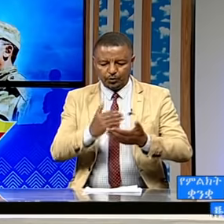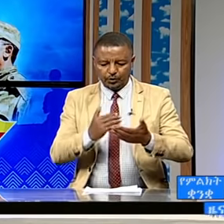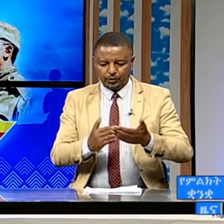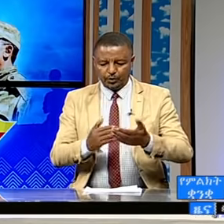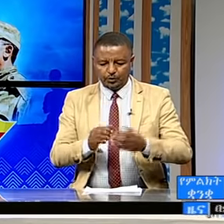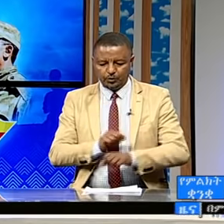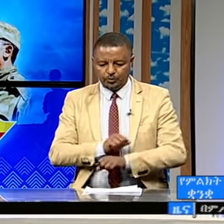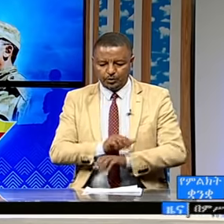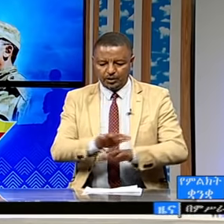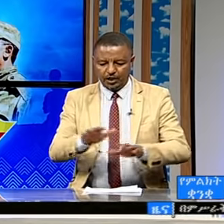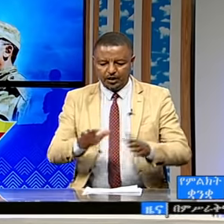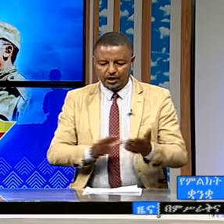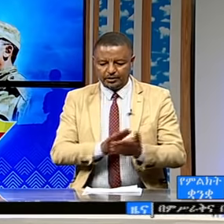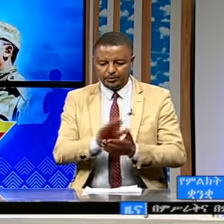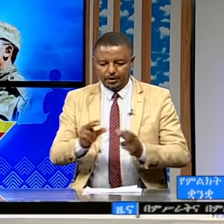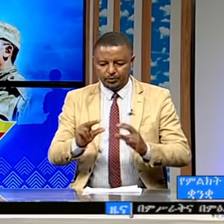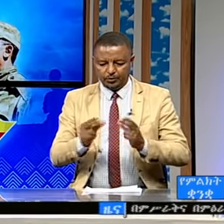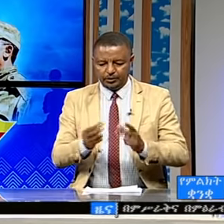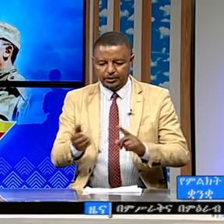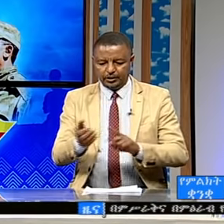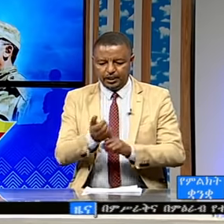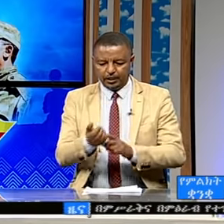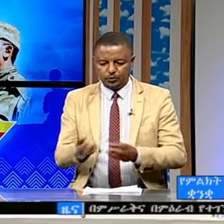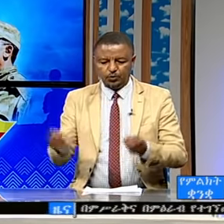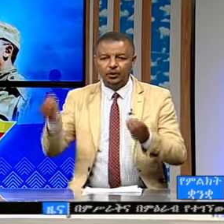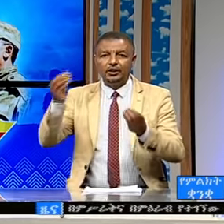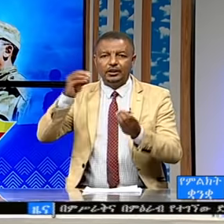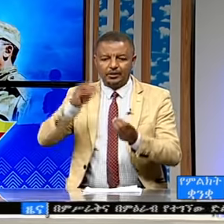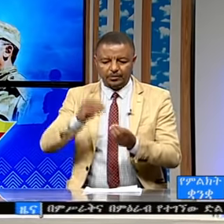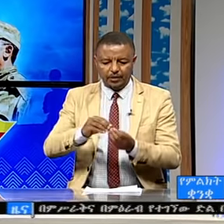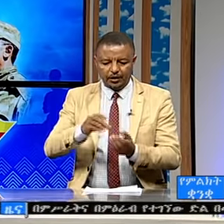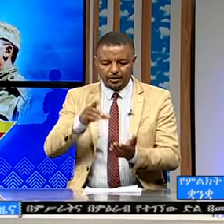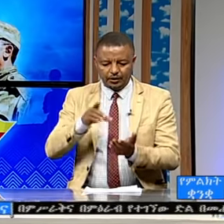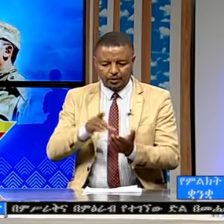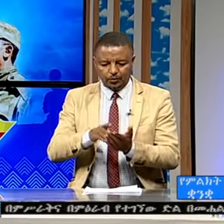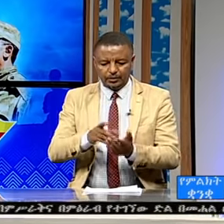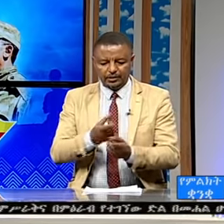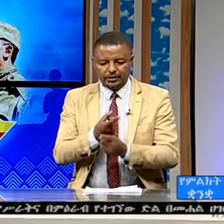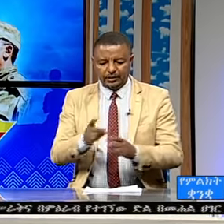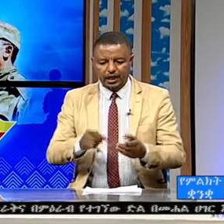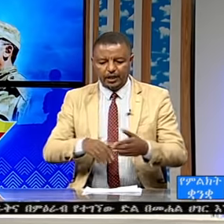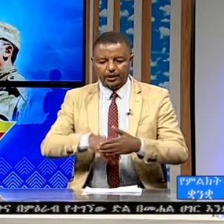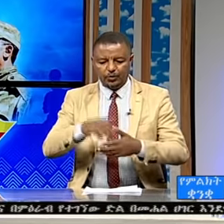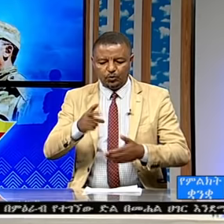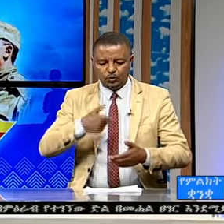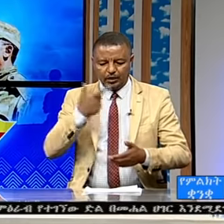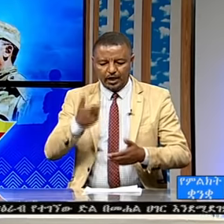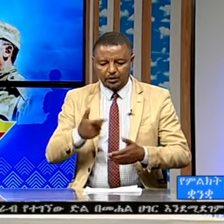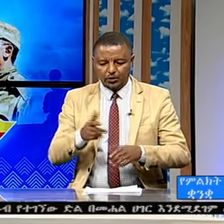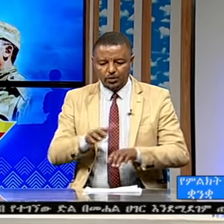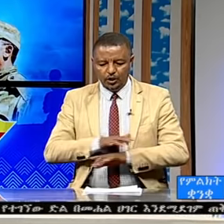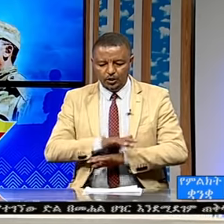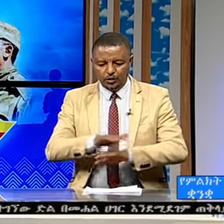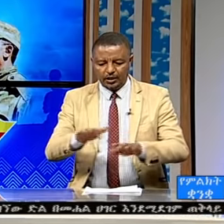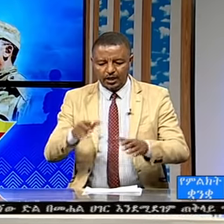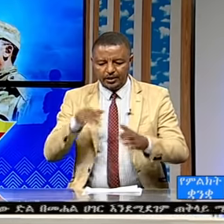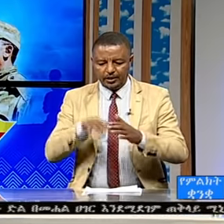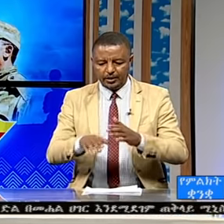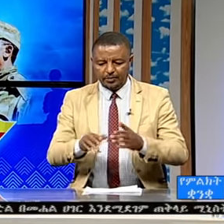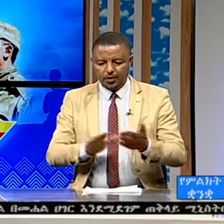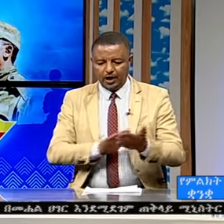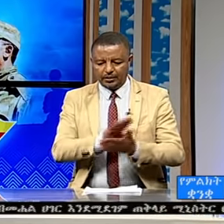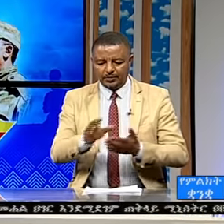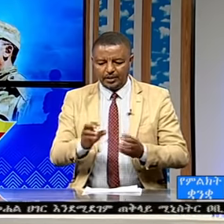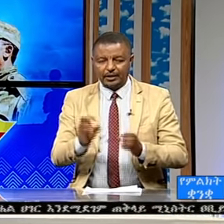በሚኒስትሩ ኦፕሬሽኖች በወረራው አሸባሪ ቡድን የተያዙ ተጨማሪ ከተሞች ነፃ እንደሚወጡ ተናግረው